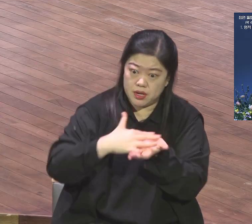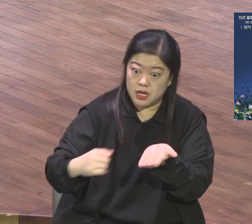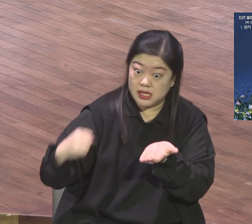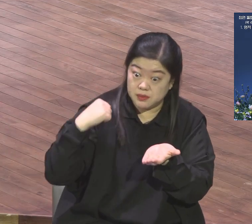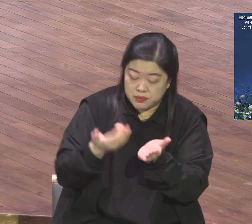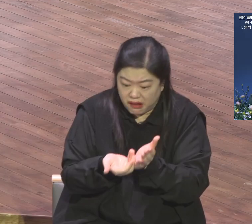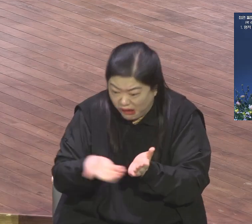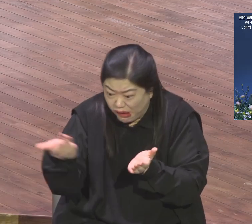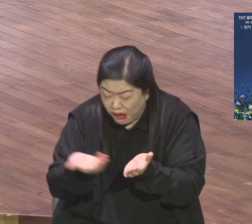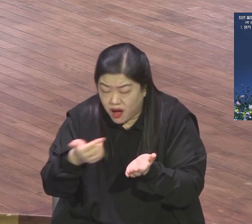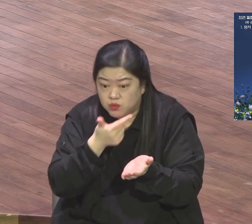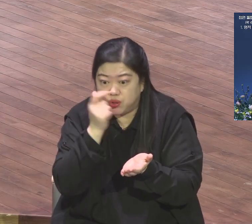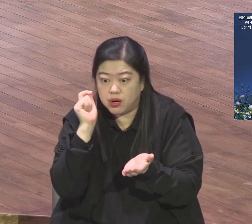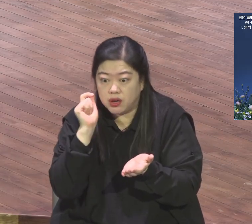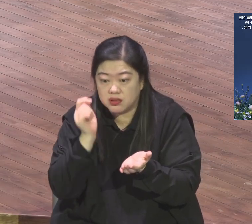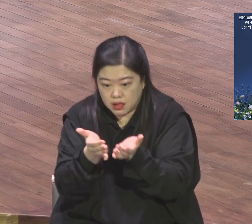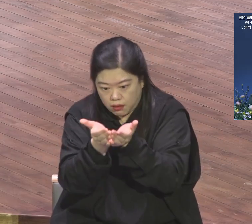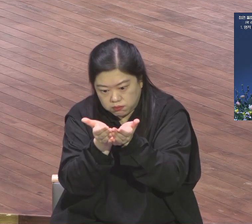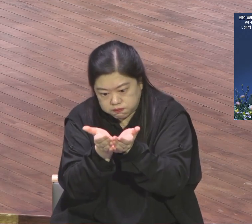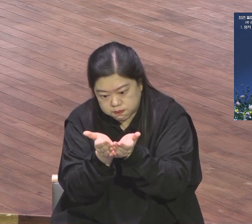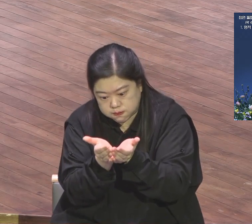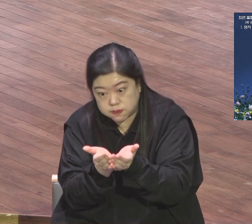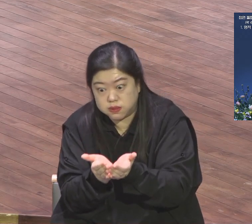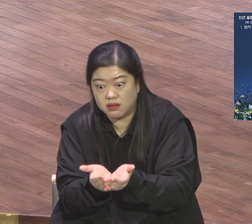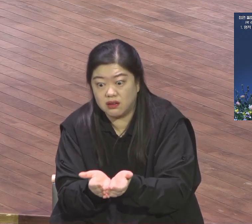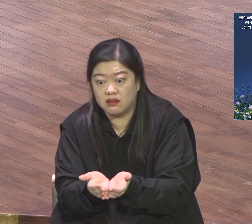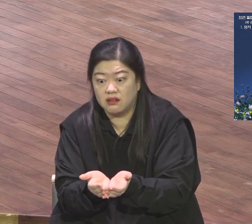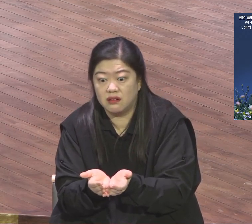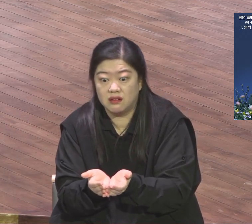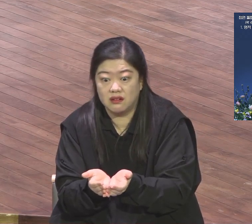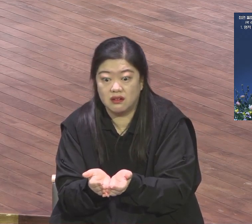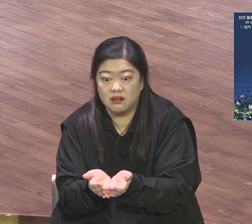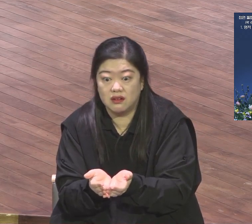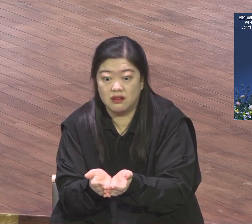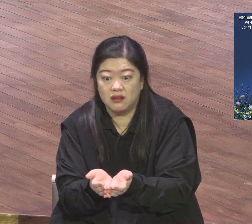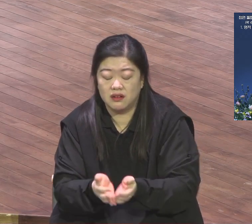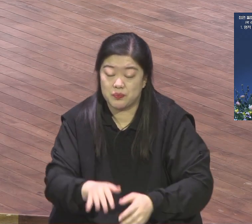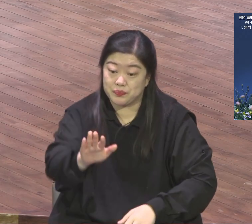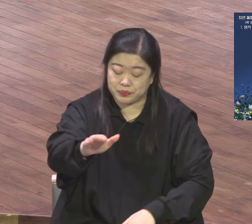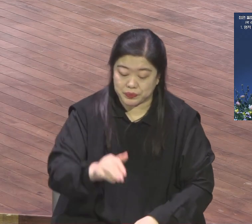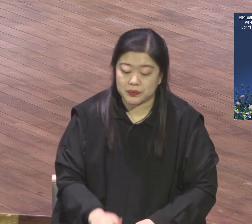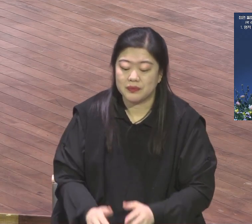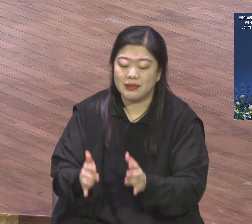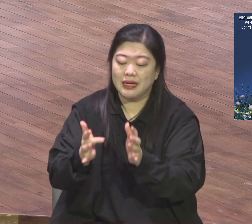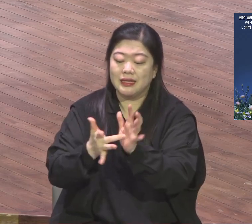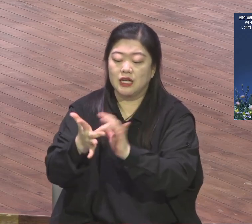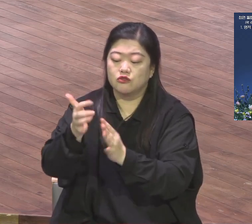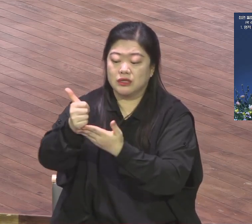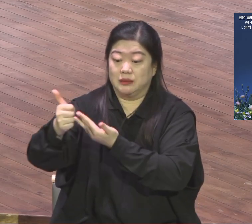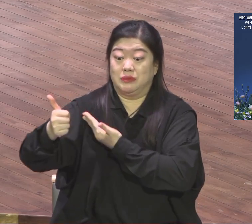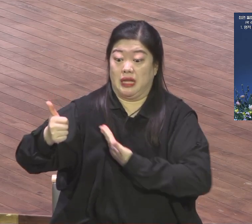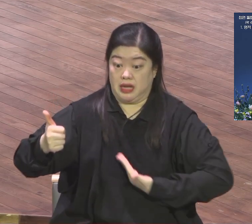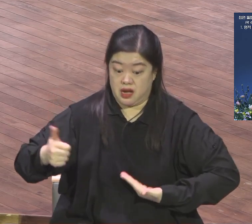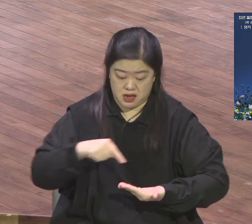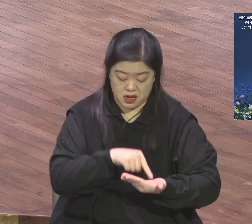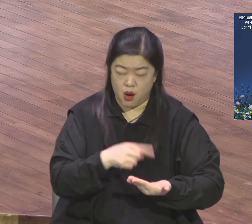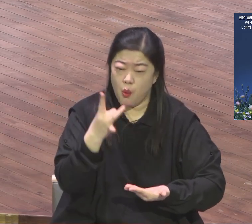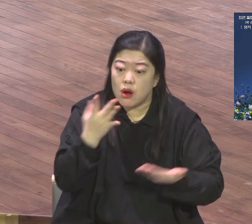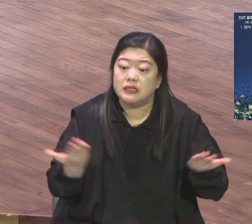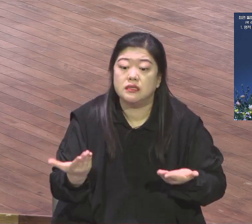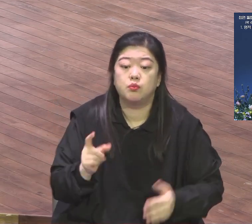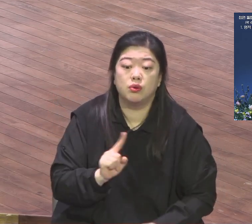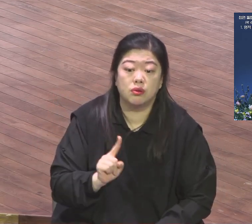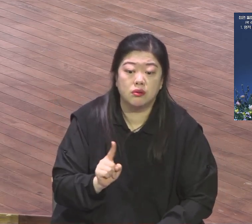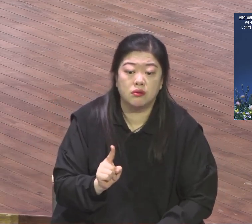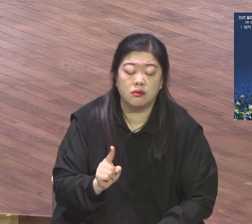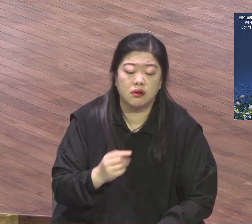평생에 바다에서 고기 잡던 이 베드로를 포함한 예수님 제자들이 뭐 이